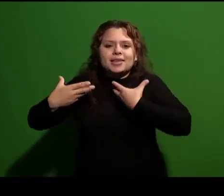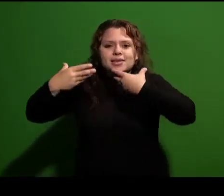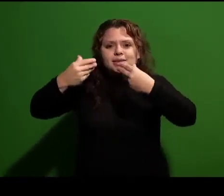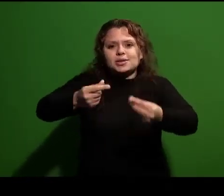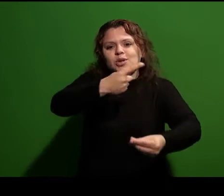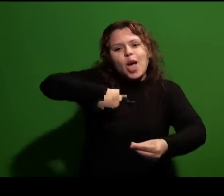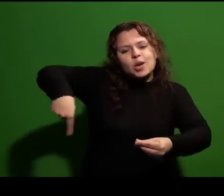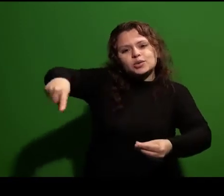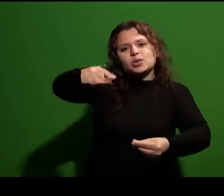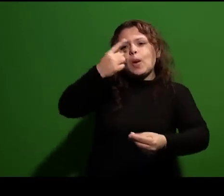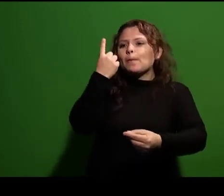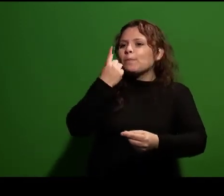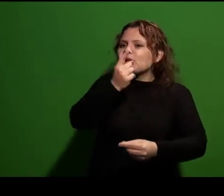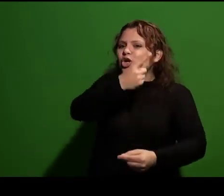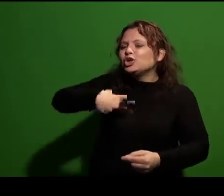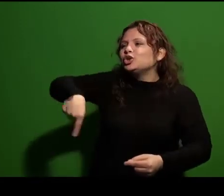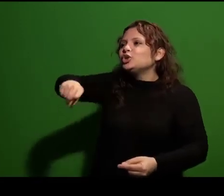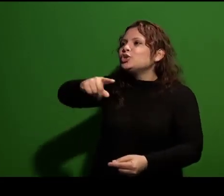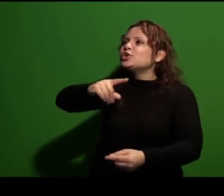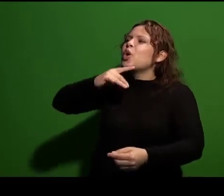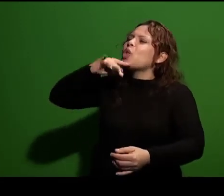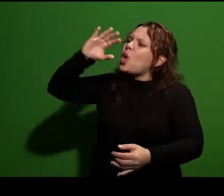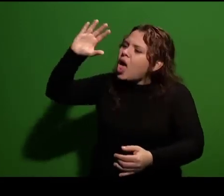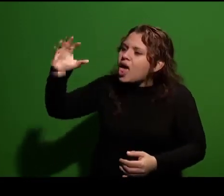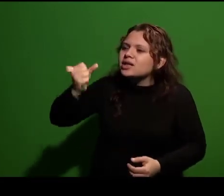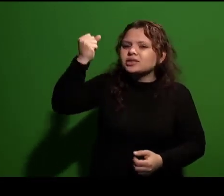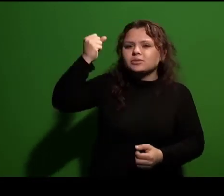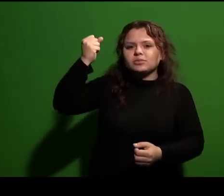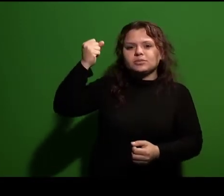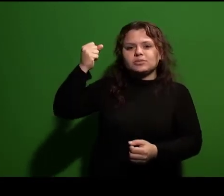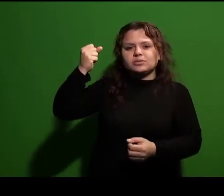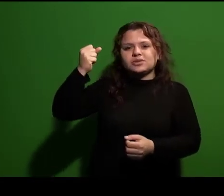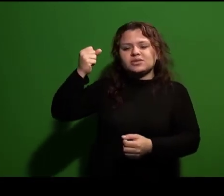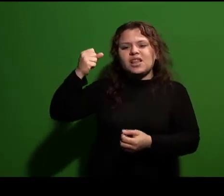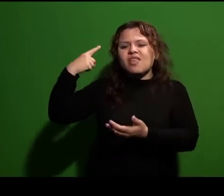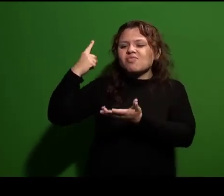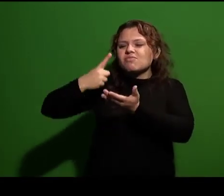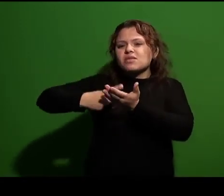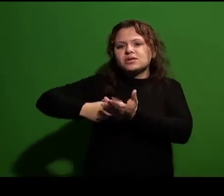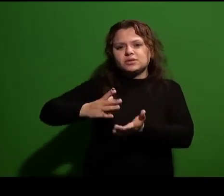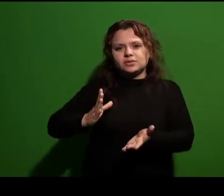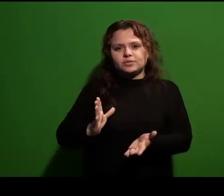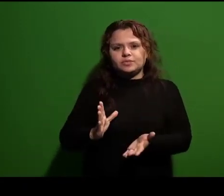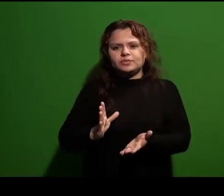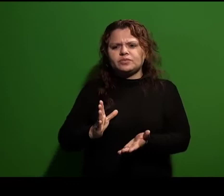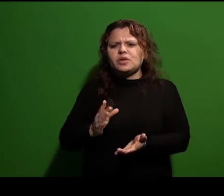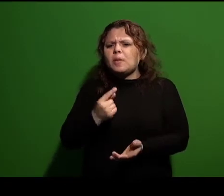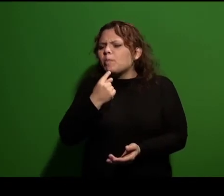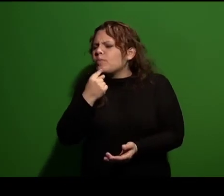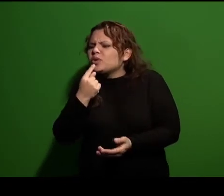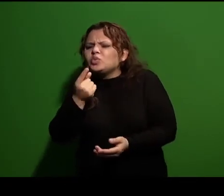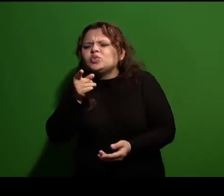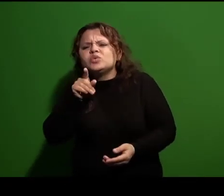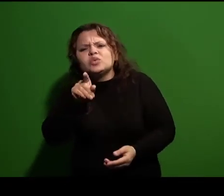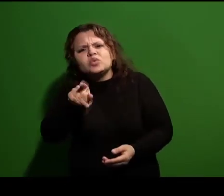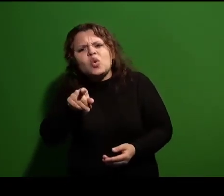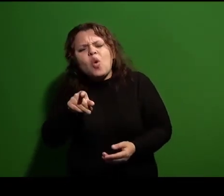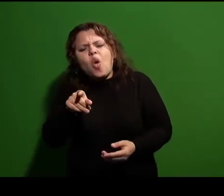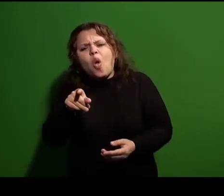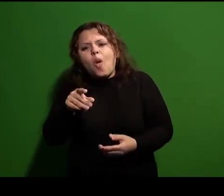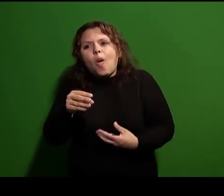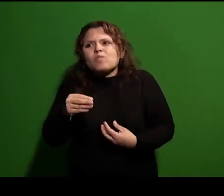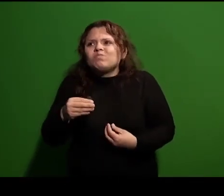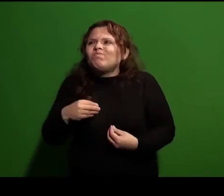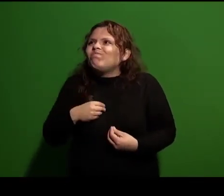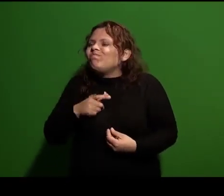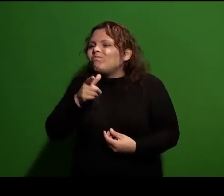a hacer por nosotros tenemos que elegir dejarlo entrar. Pregúntate, ¿cuánto me resisto a